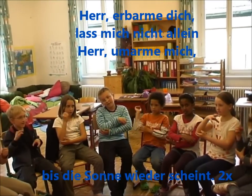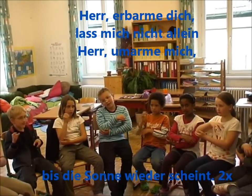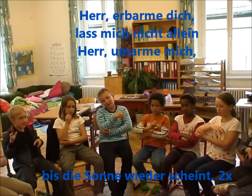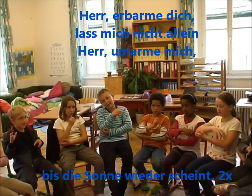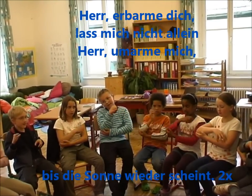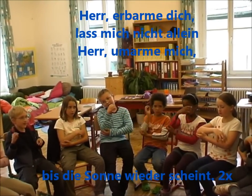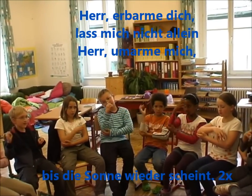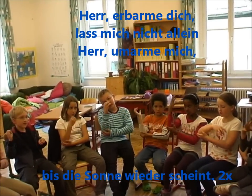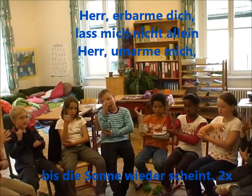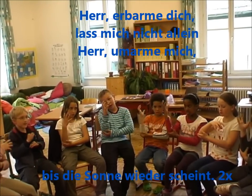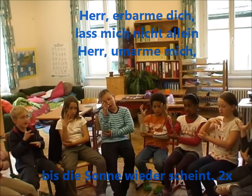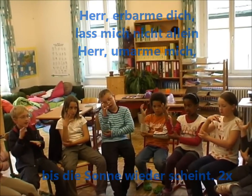wieder scheint.